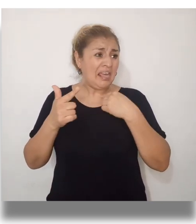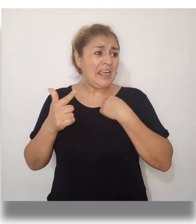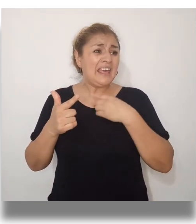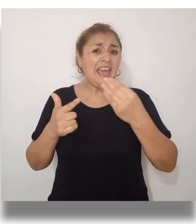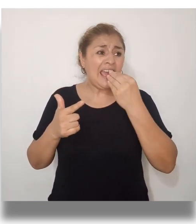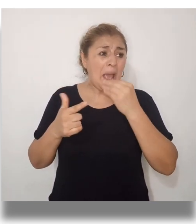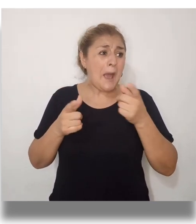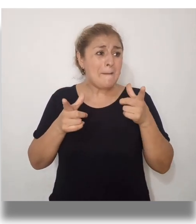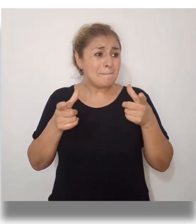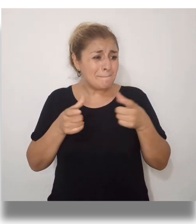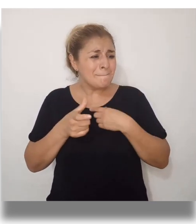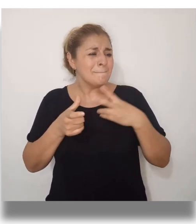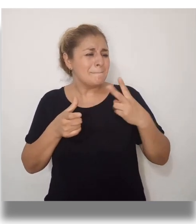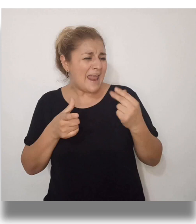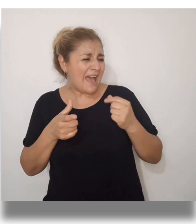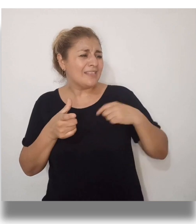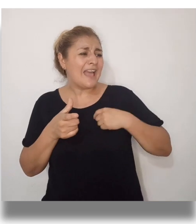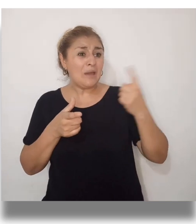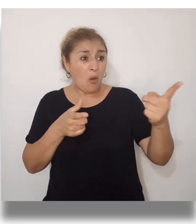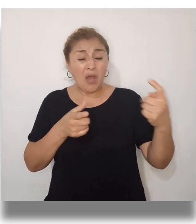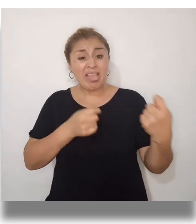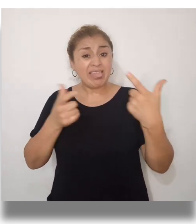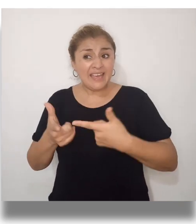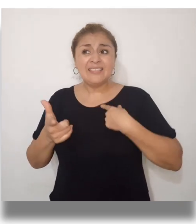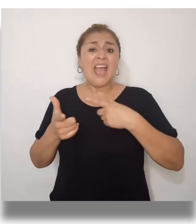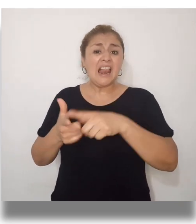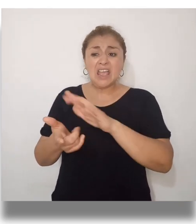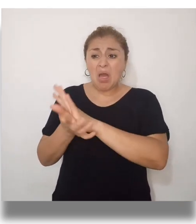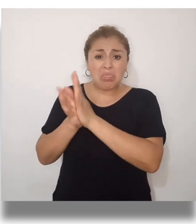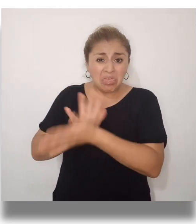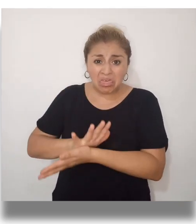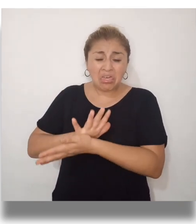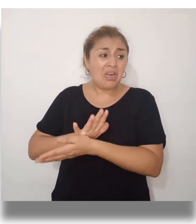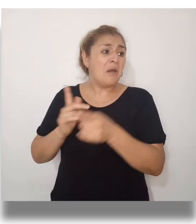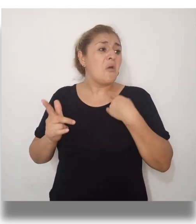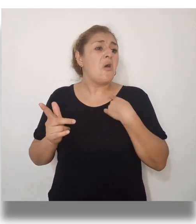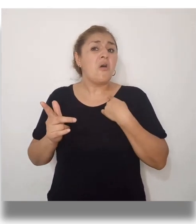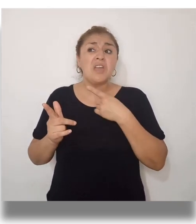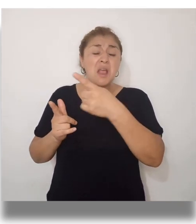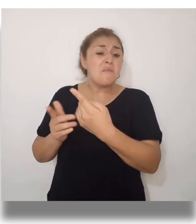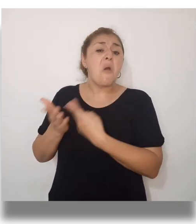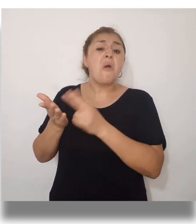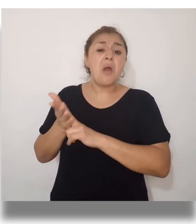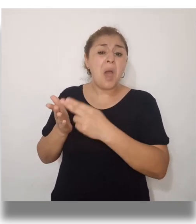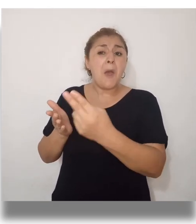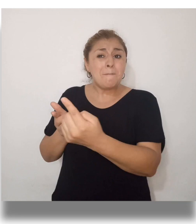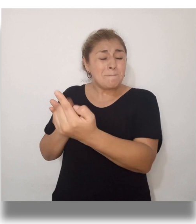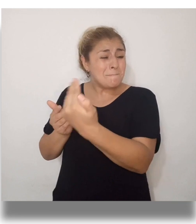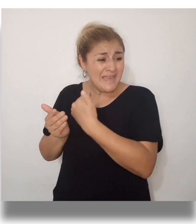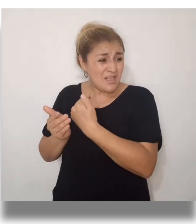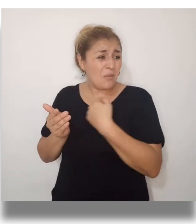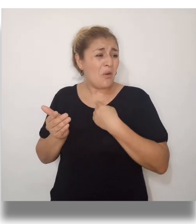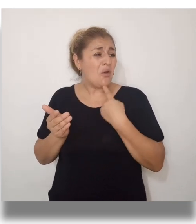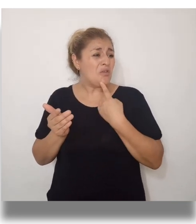que ha consumido tus bienes con rameras has hecho matar para él el becerro gordo